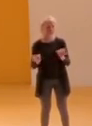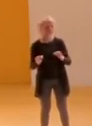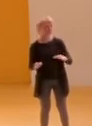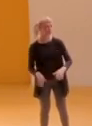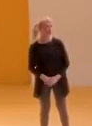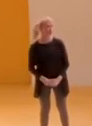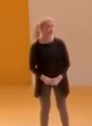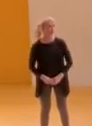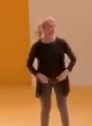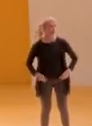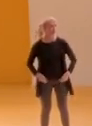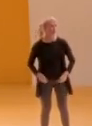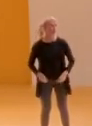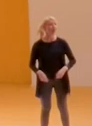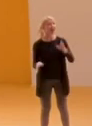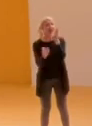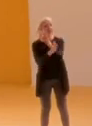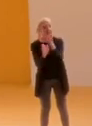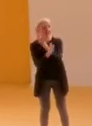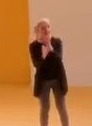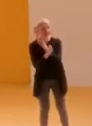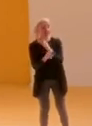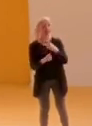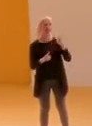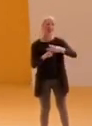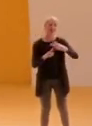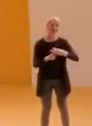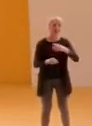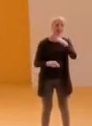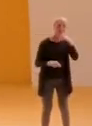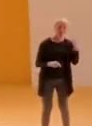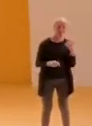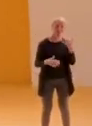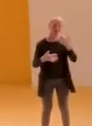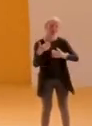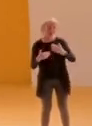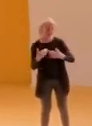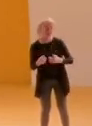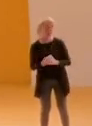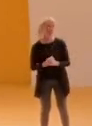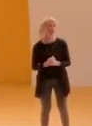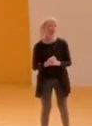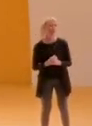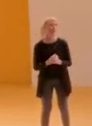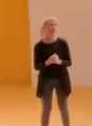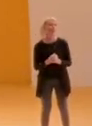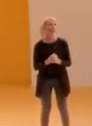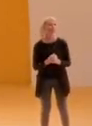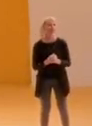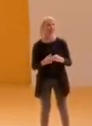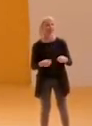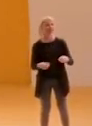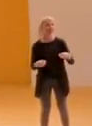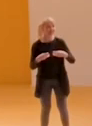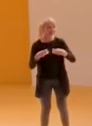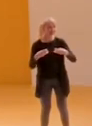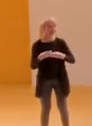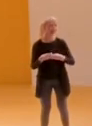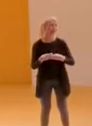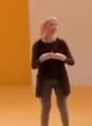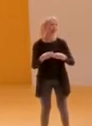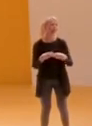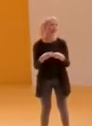klimatyzacja Telewizor kolorowy komputer to co I na końcu mamy internet i